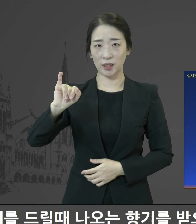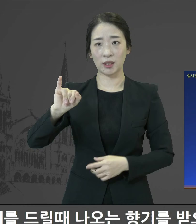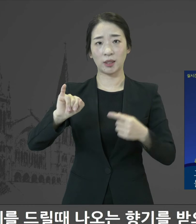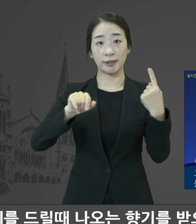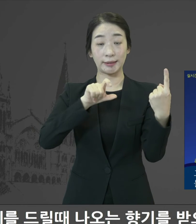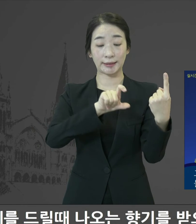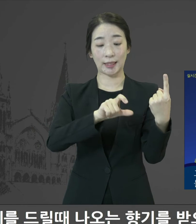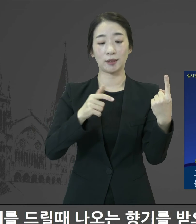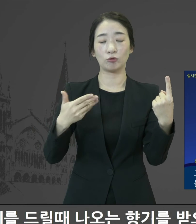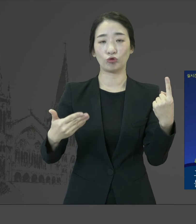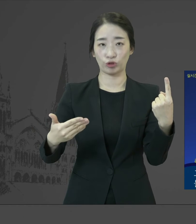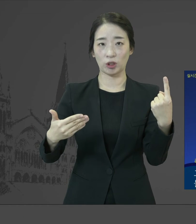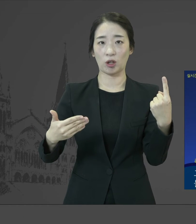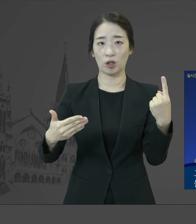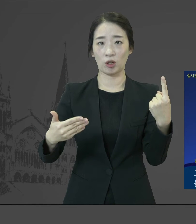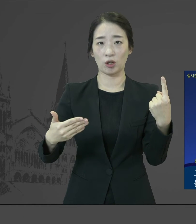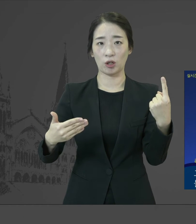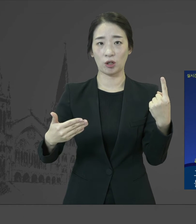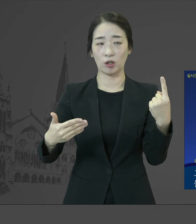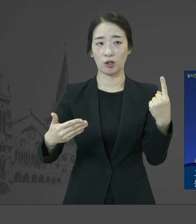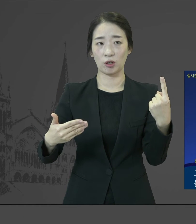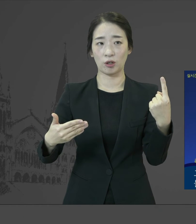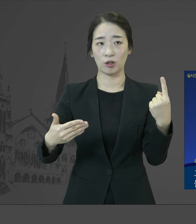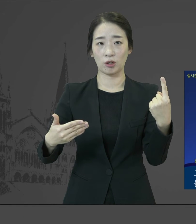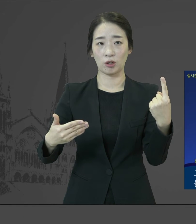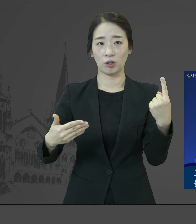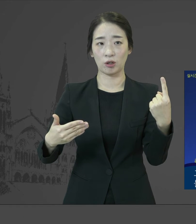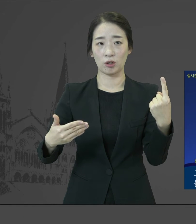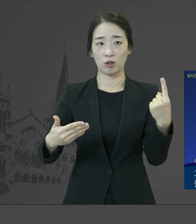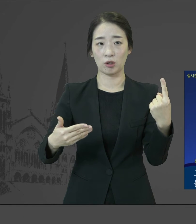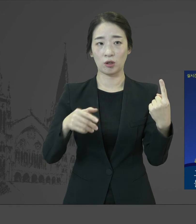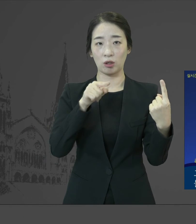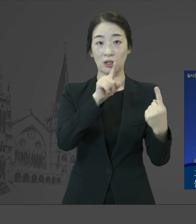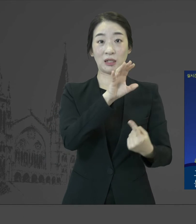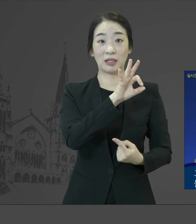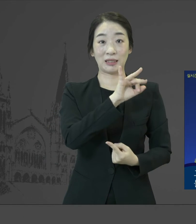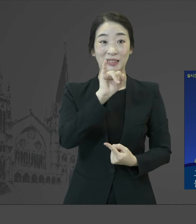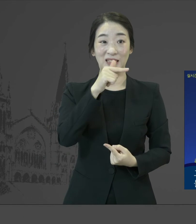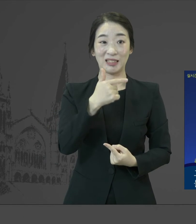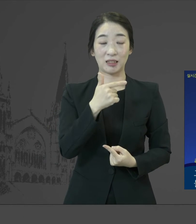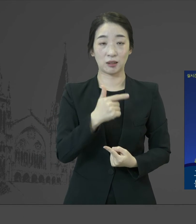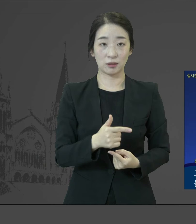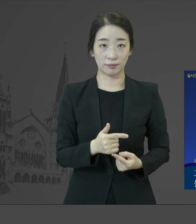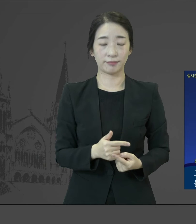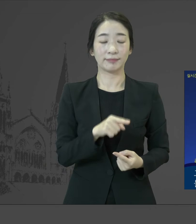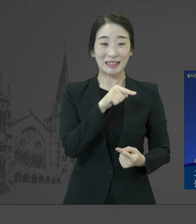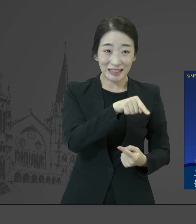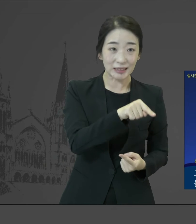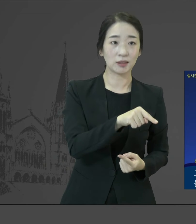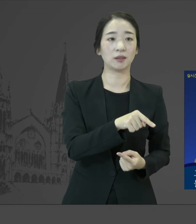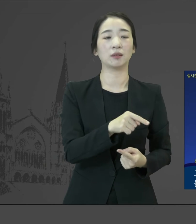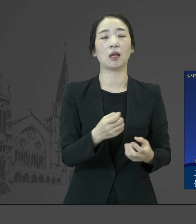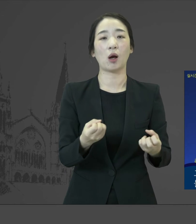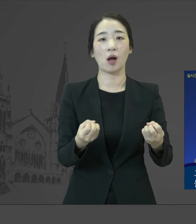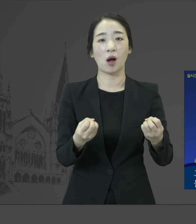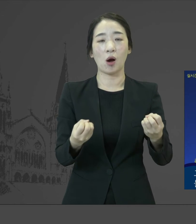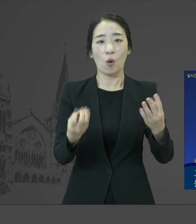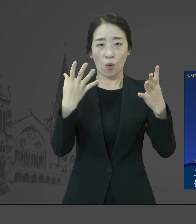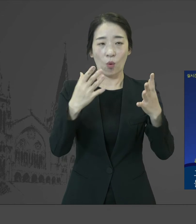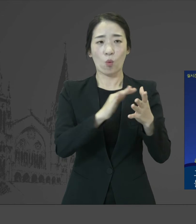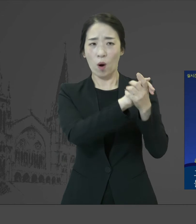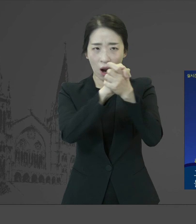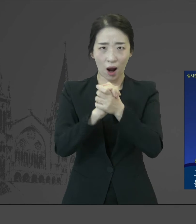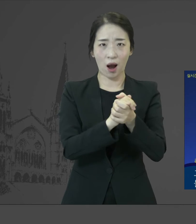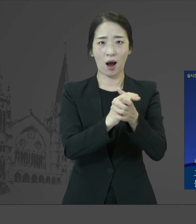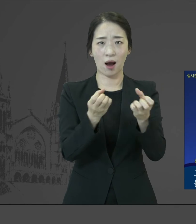9절, 저기 아랫줄 뒤에 이는부터입니다. 같이 읽으십시다. 이는 화제라, 여호와께